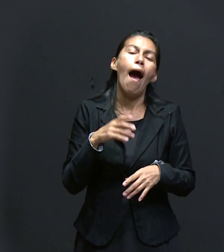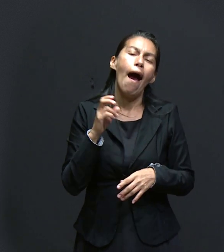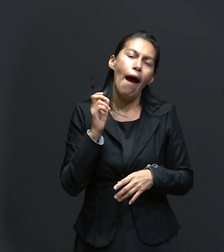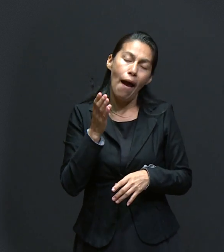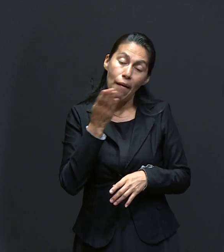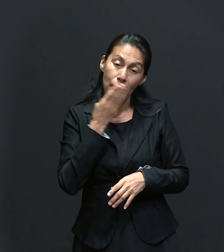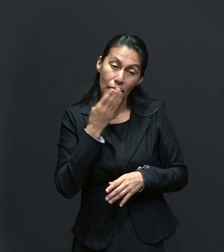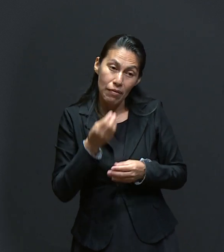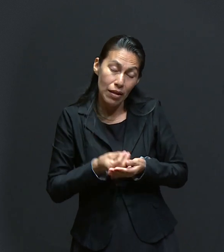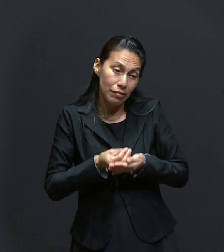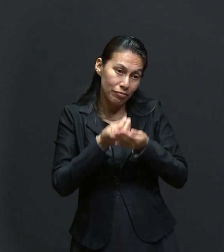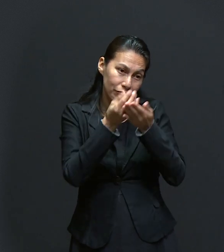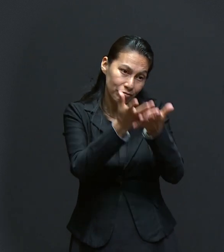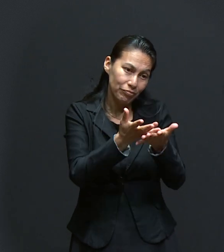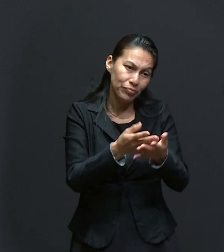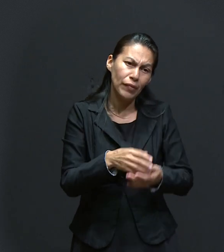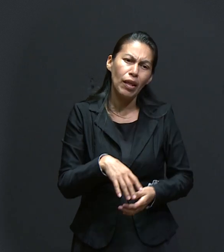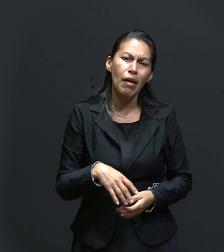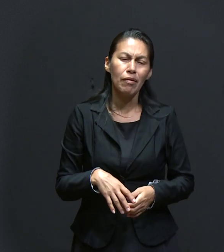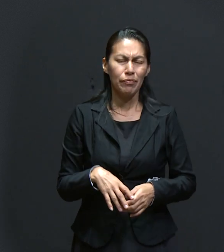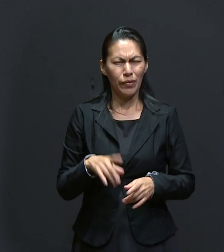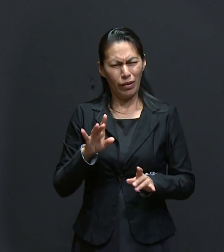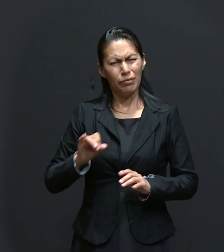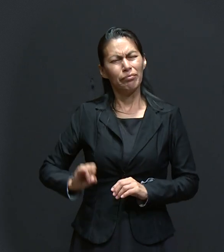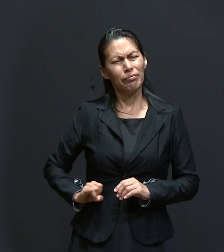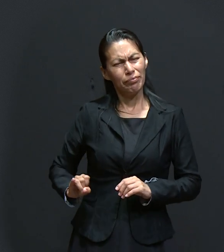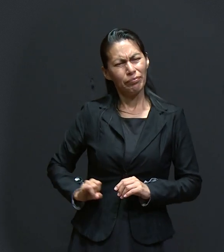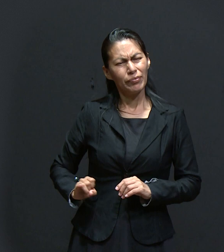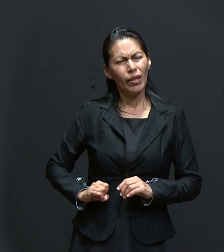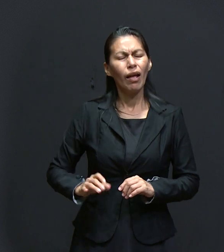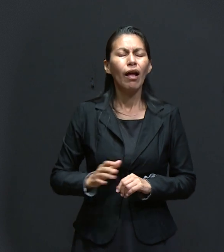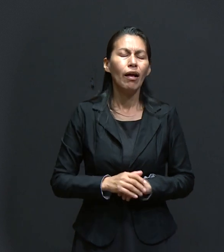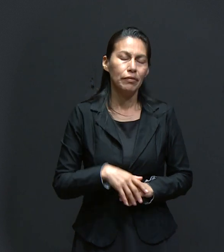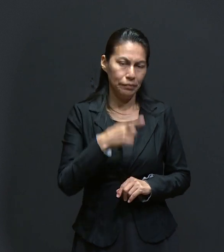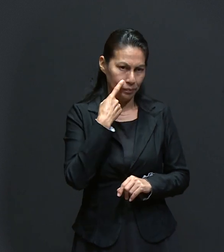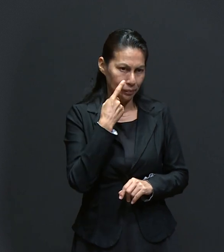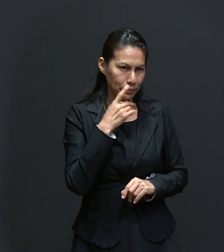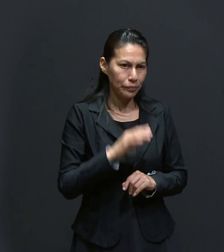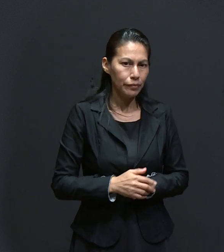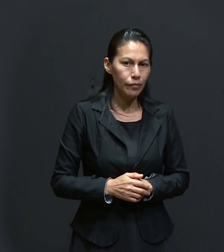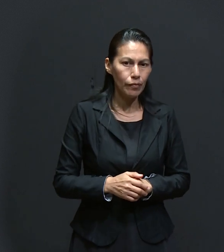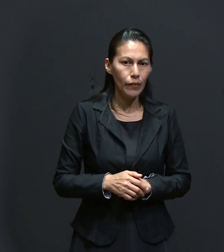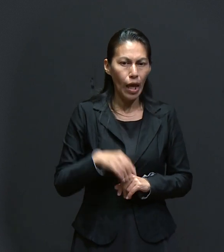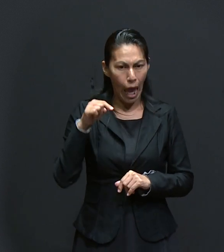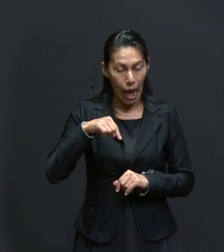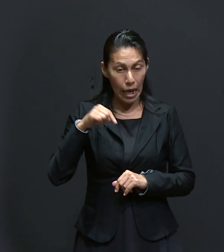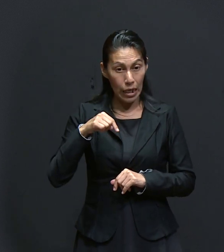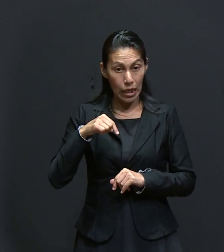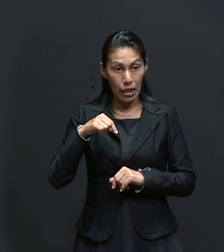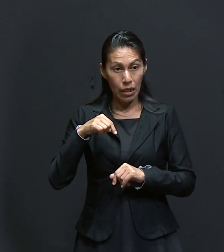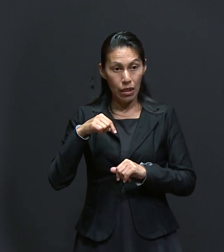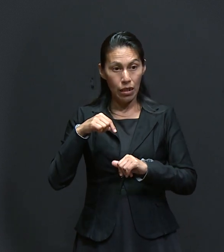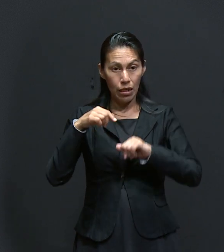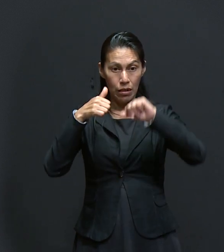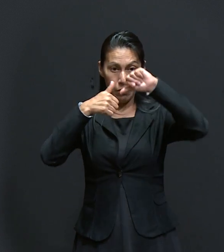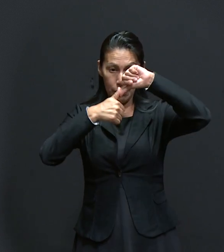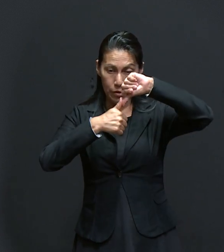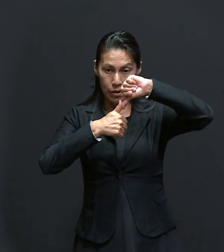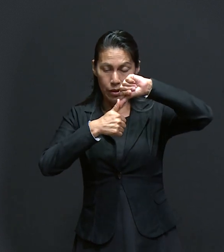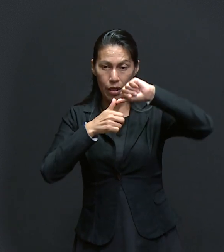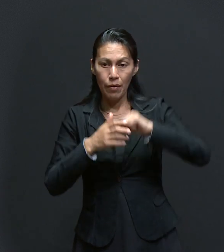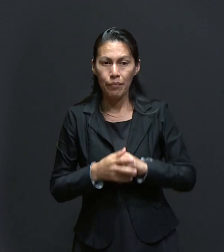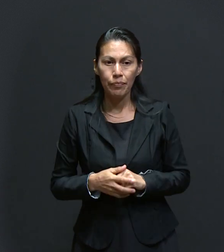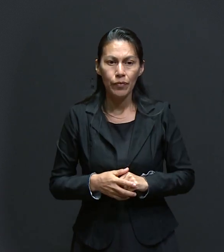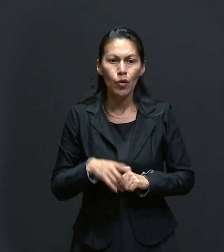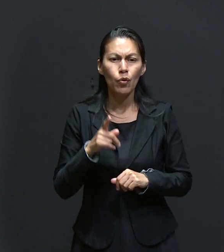el segundo proyecto sería biblias en ucraniano para ucrania entonces es algo interesante que es este proyecto de hecho